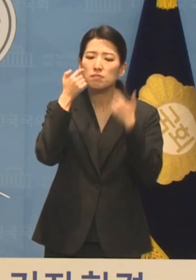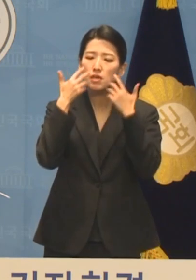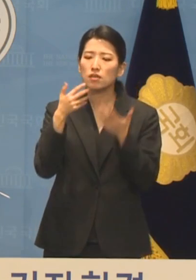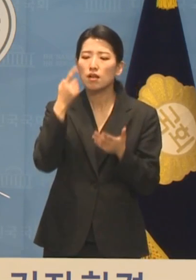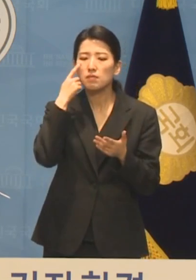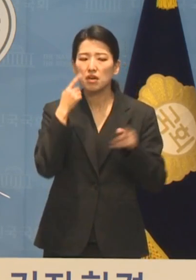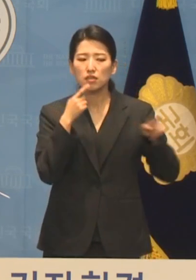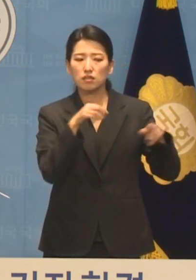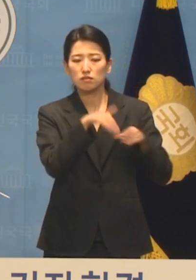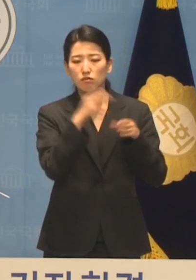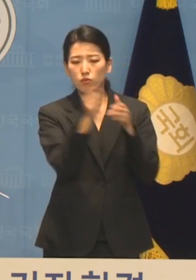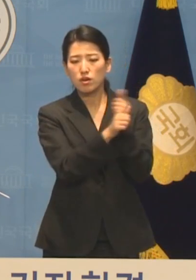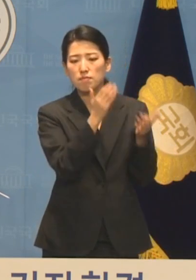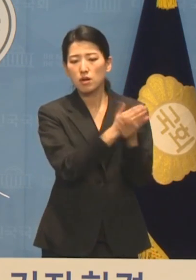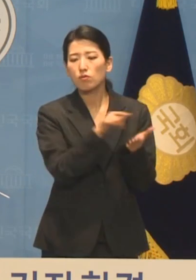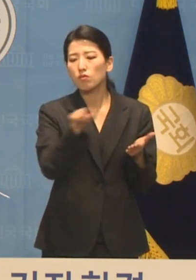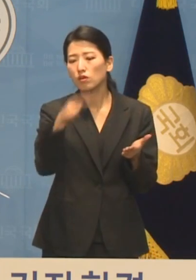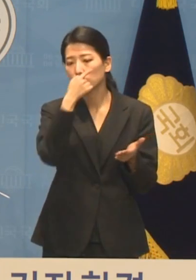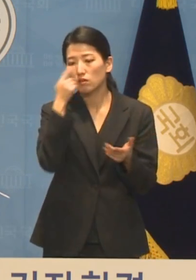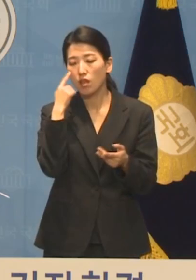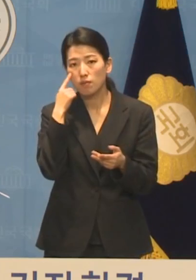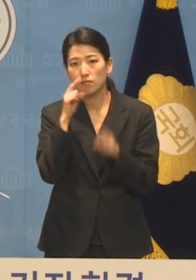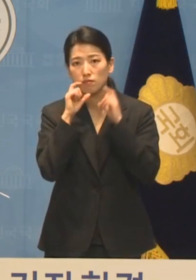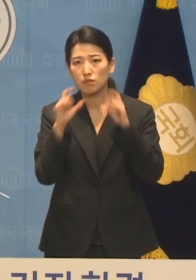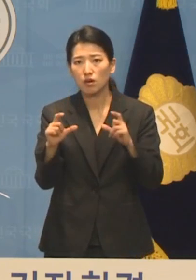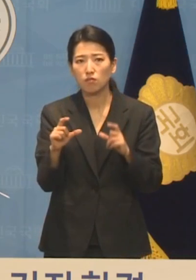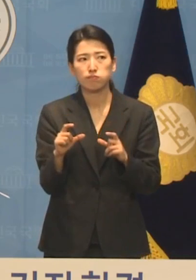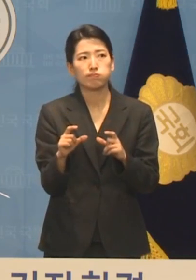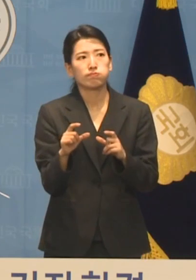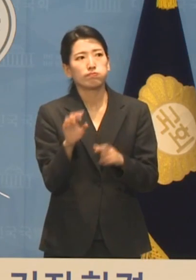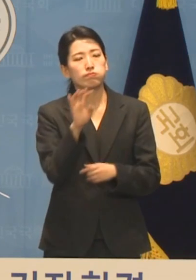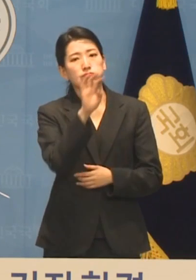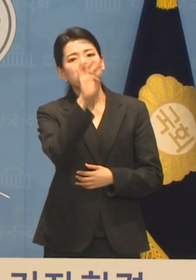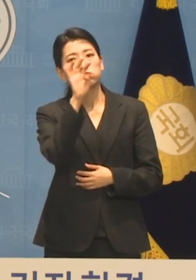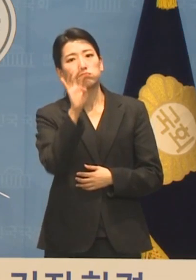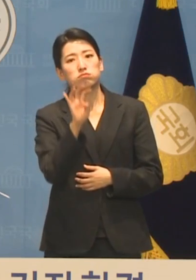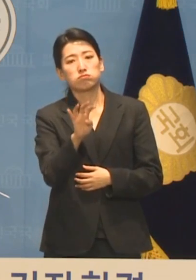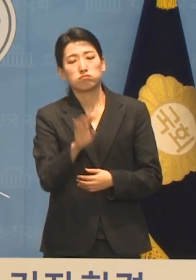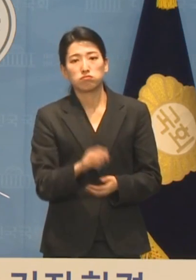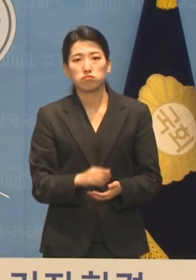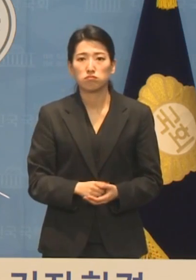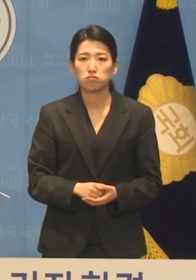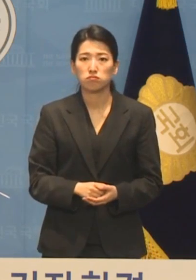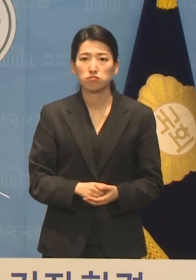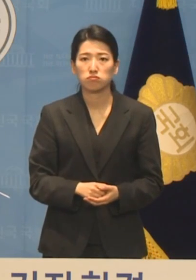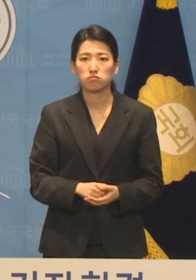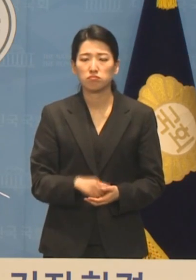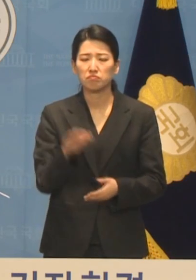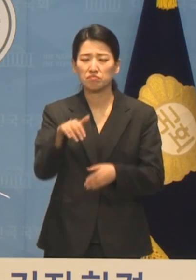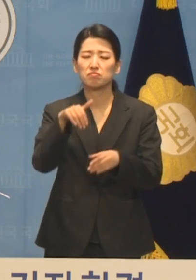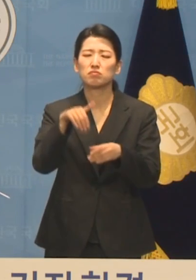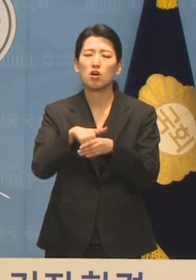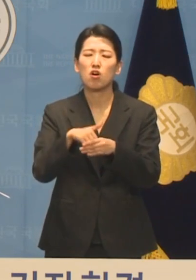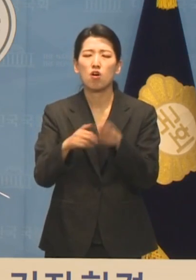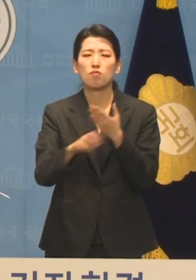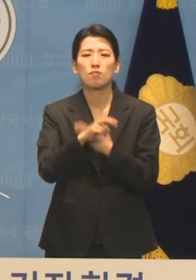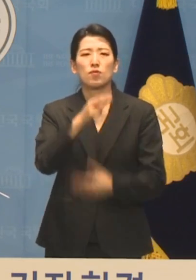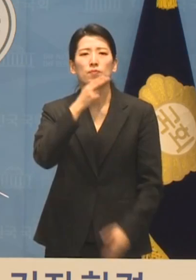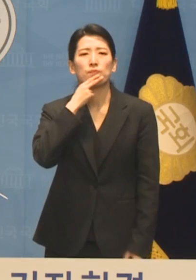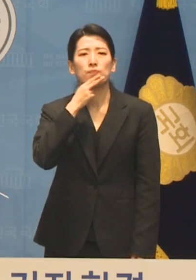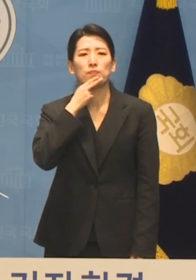판결을 내렸습니다. 그리고 선거관리위원회는 해당 판결을 제시하면서 부정선거가 없는 증거라고